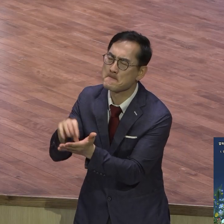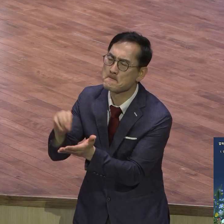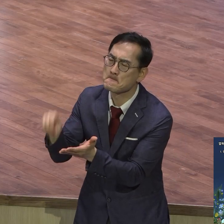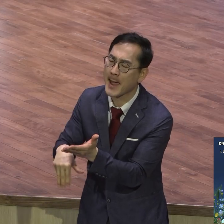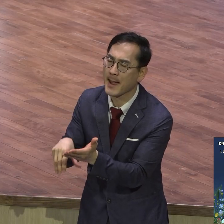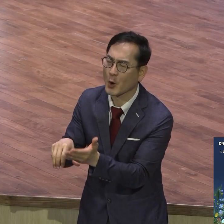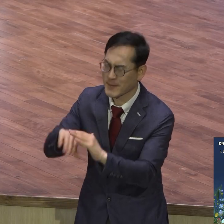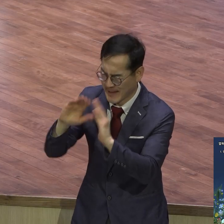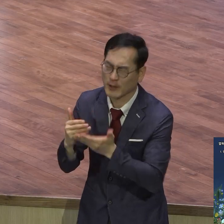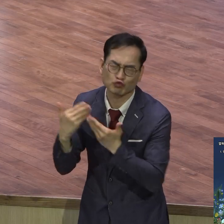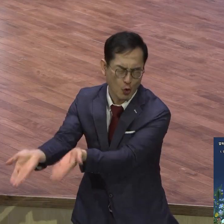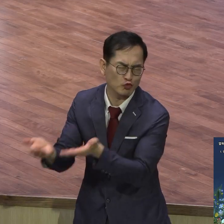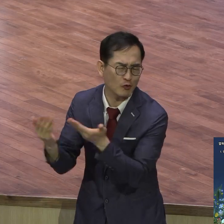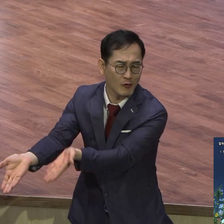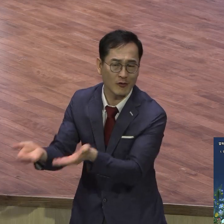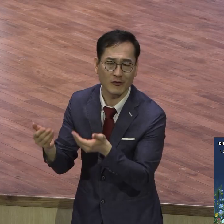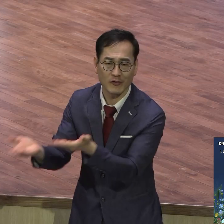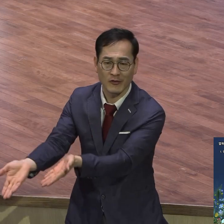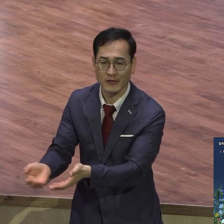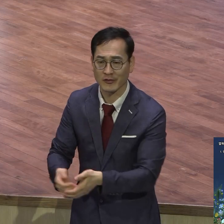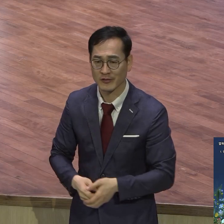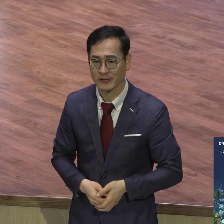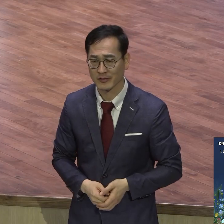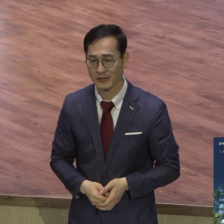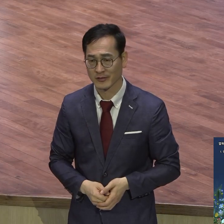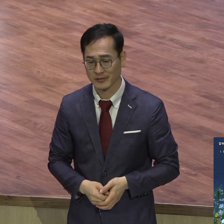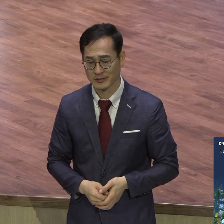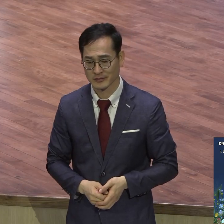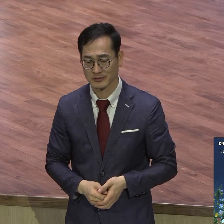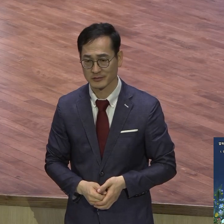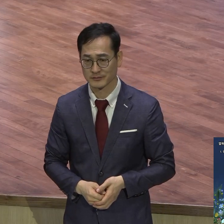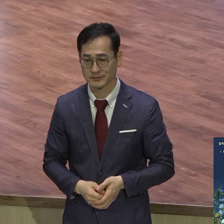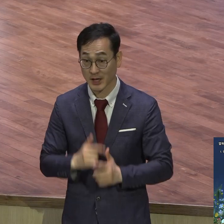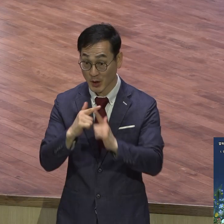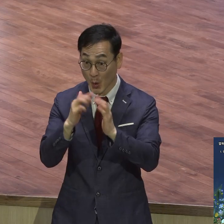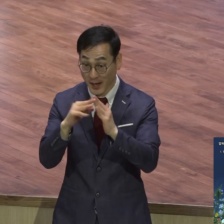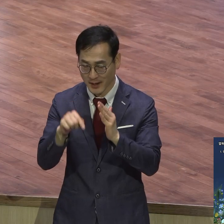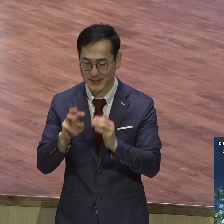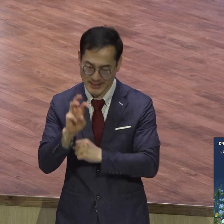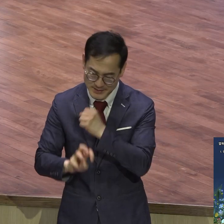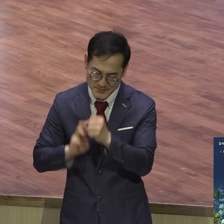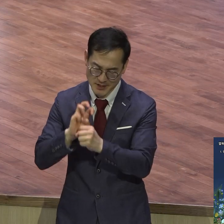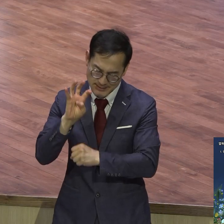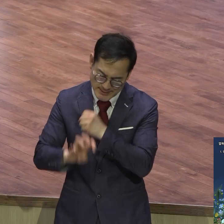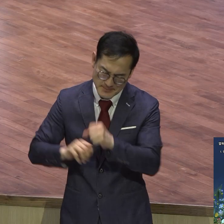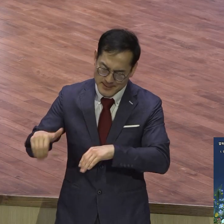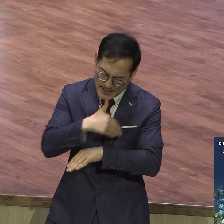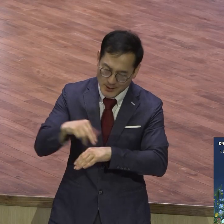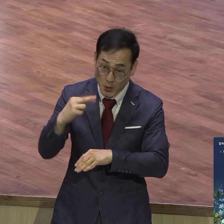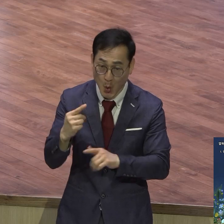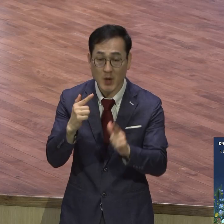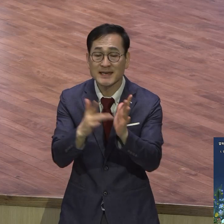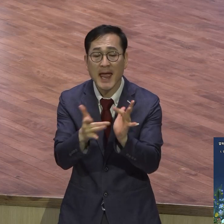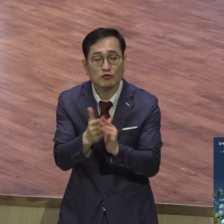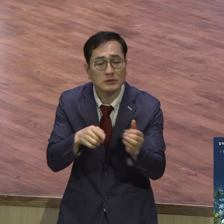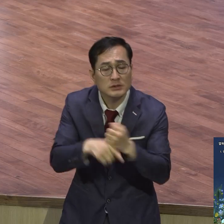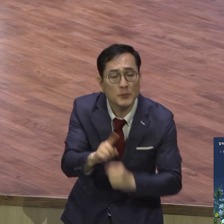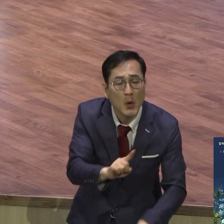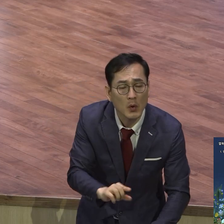교회를 참 아이러니컬 하지요. 교회를 30명씩 다녀도 예수가 무슨 뜻입니까?